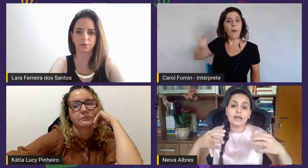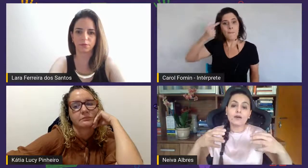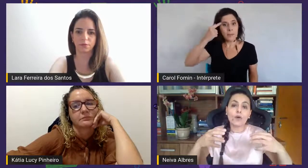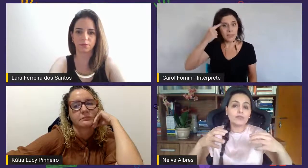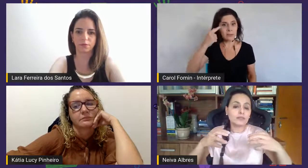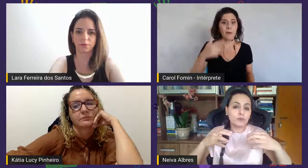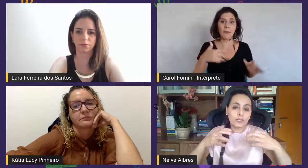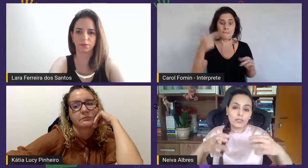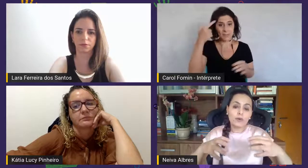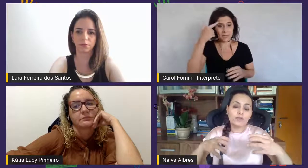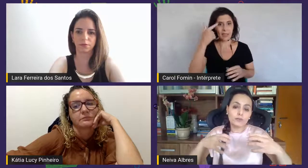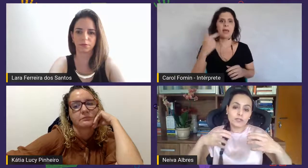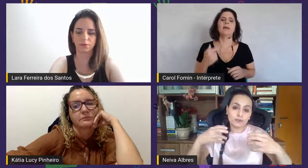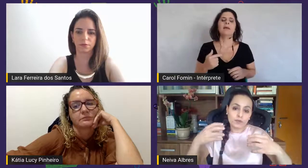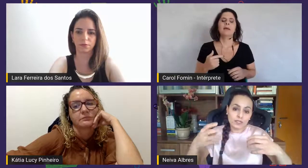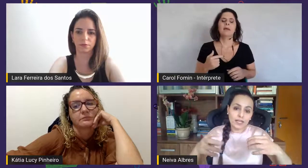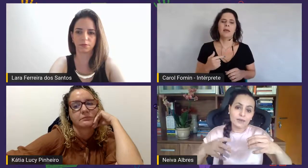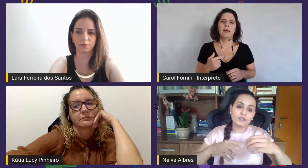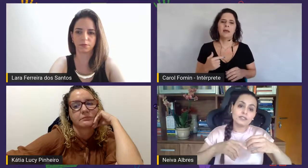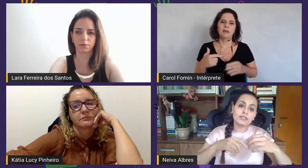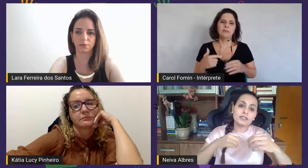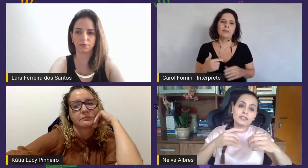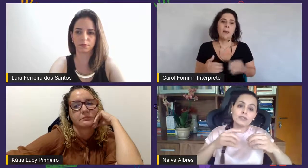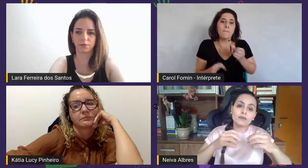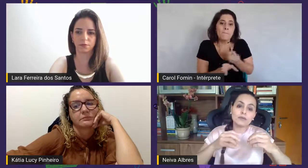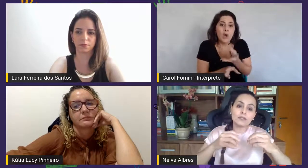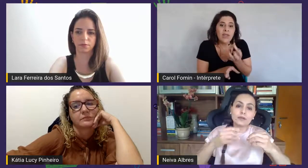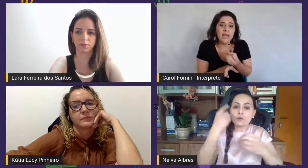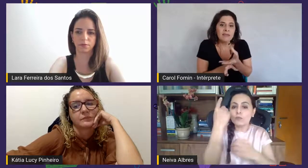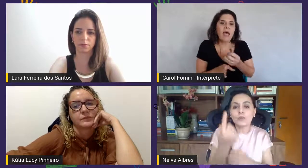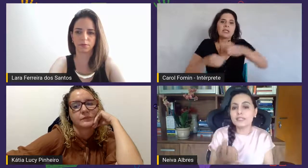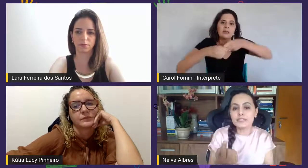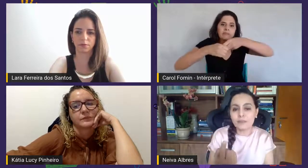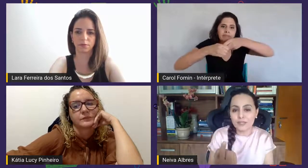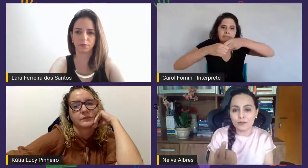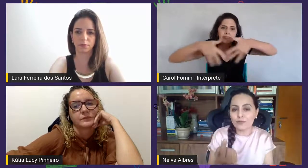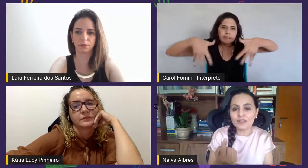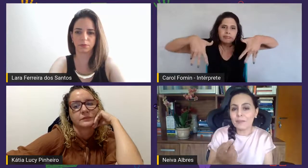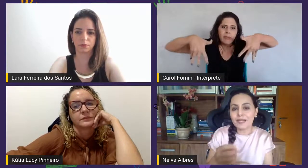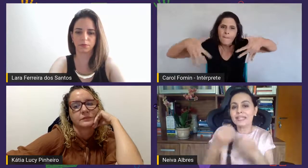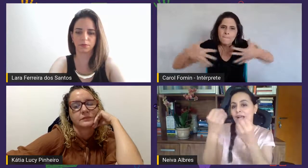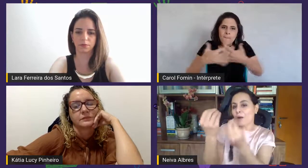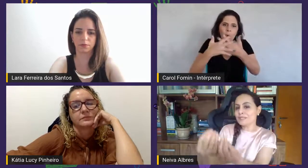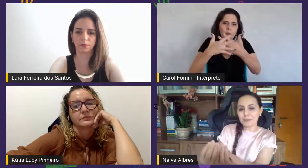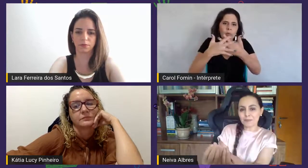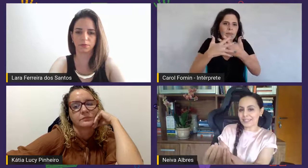sim, contribuir com a formação dos intérpretes e não em uma única disciplina. Não estou